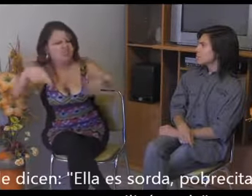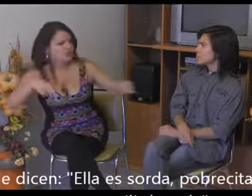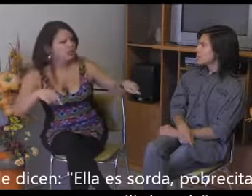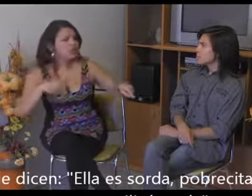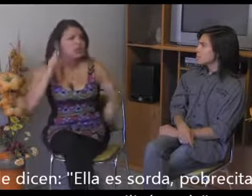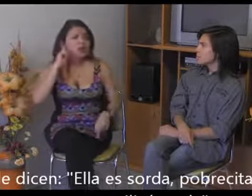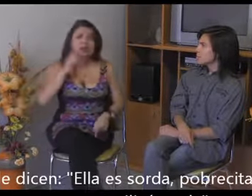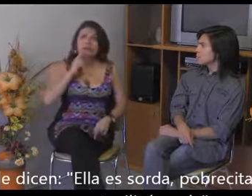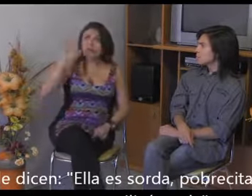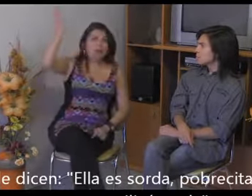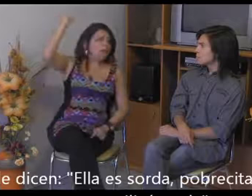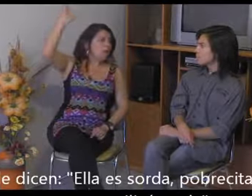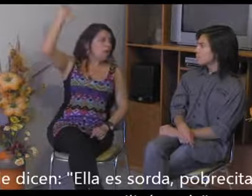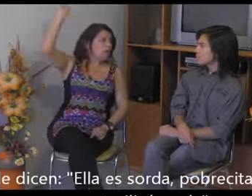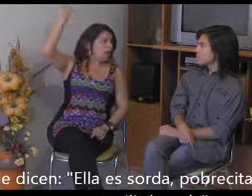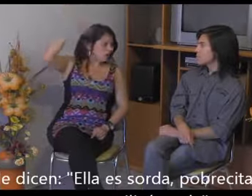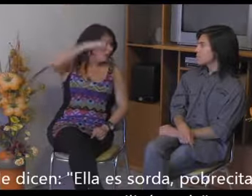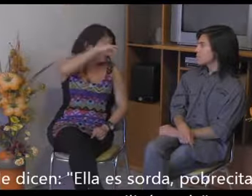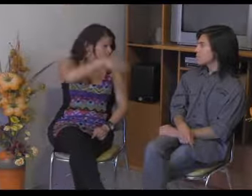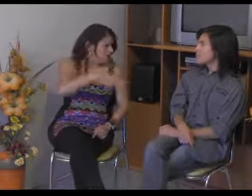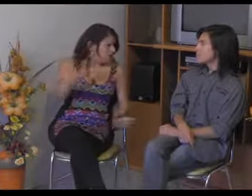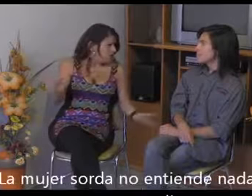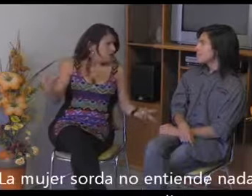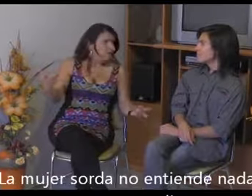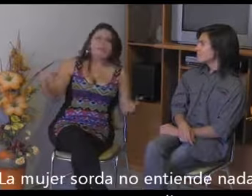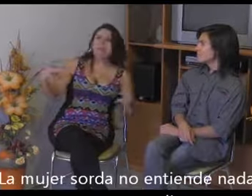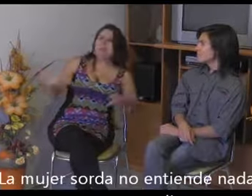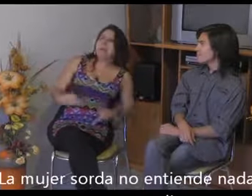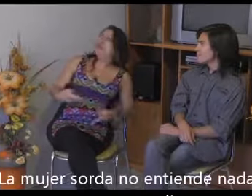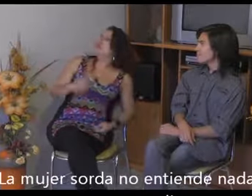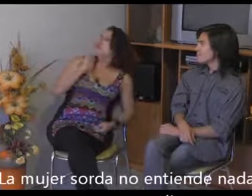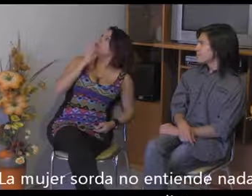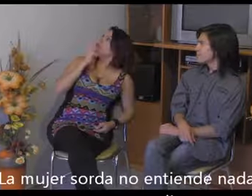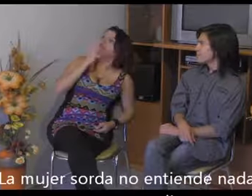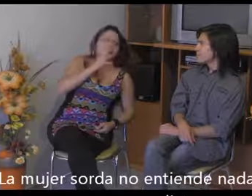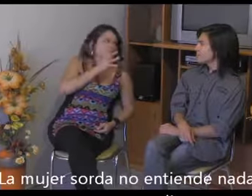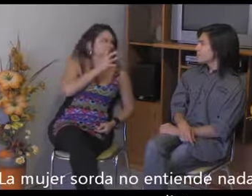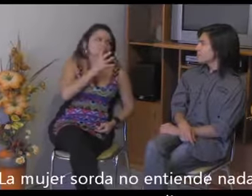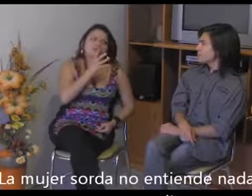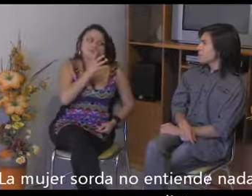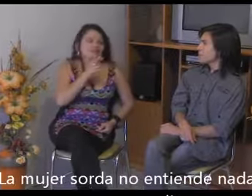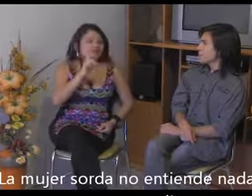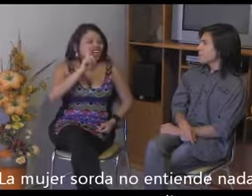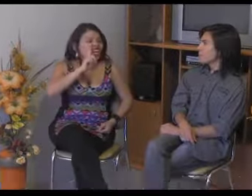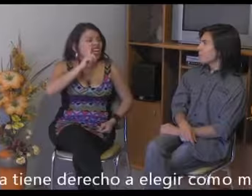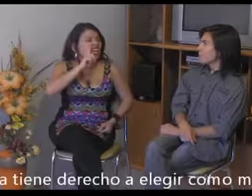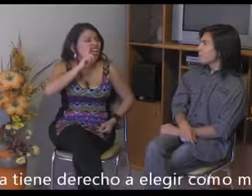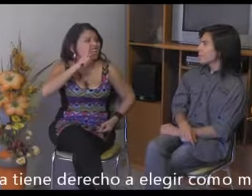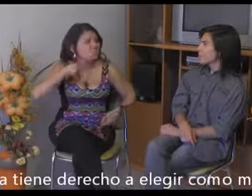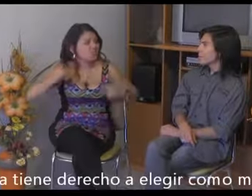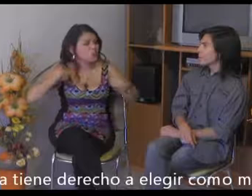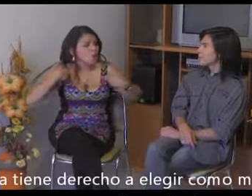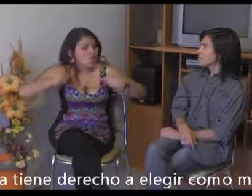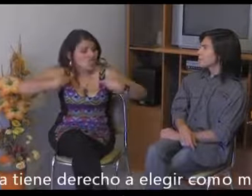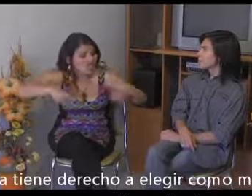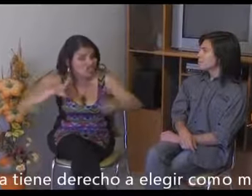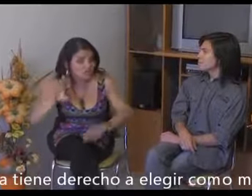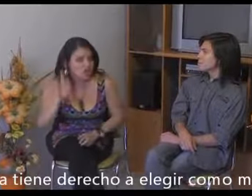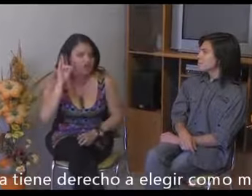mejor esterilicémosla. La sorda no entiende nada porque es sorda, no escucha. La esterilizan y no se da cuenta.